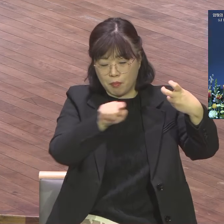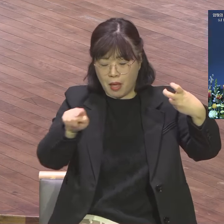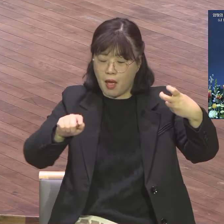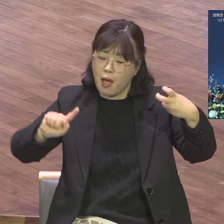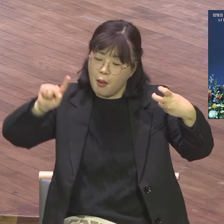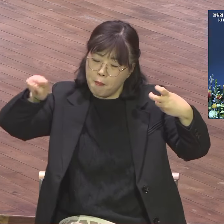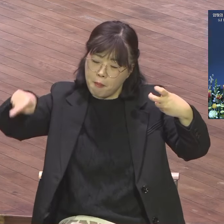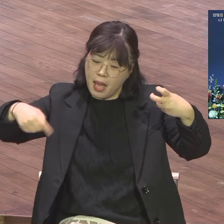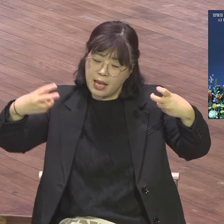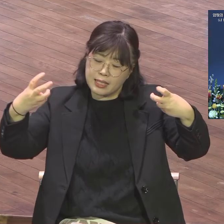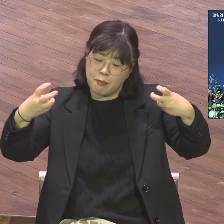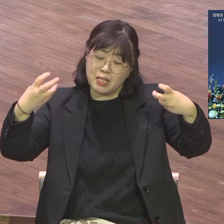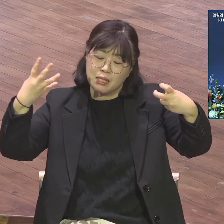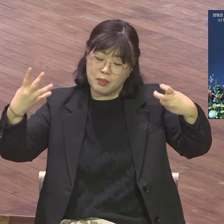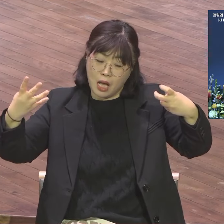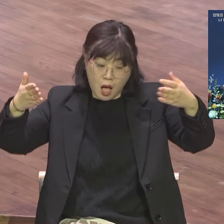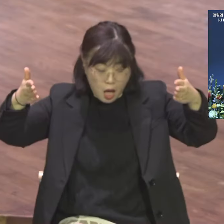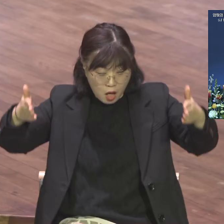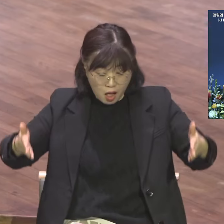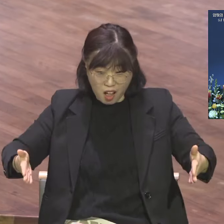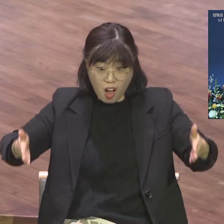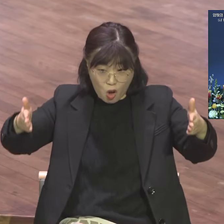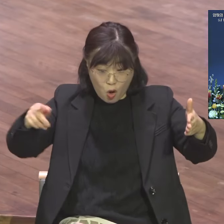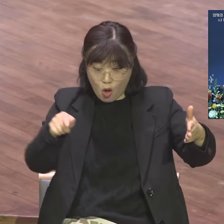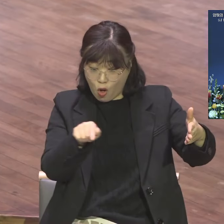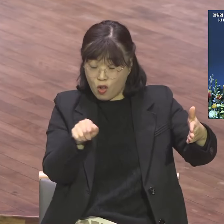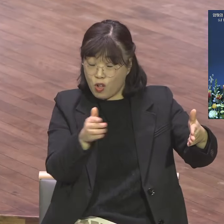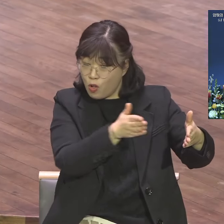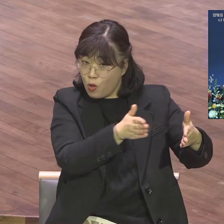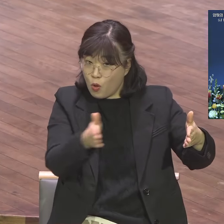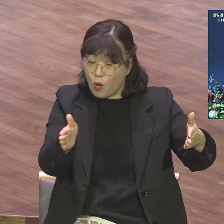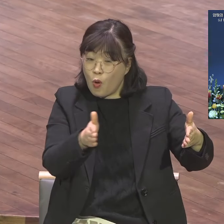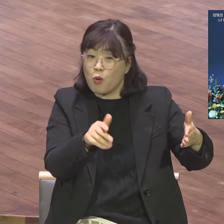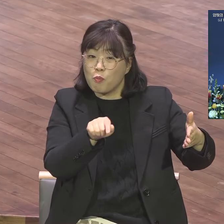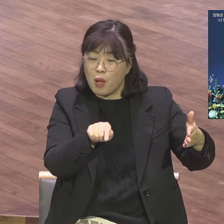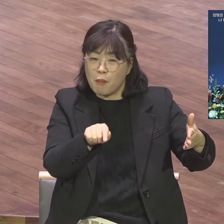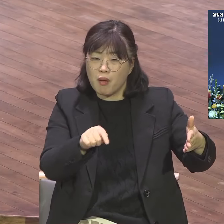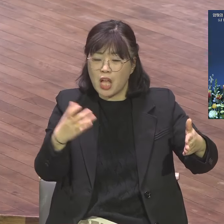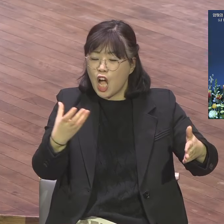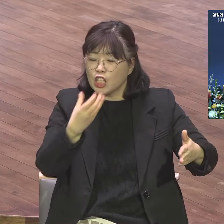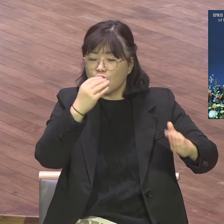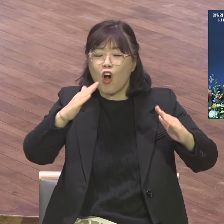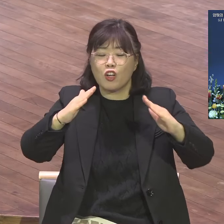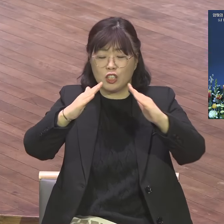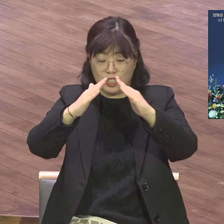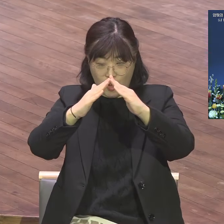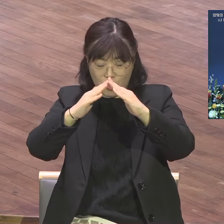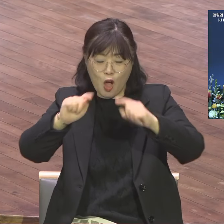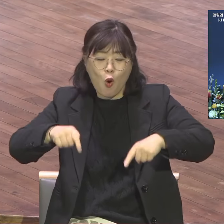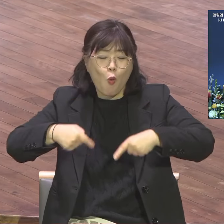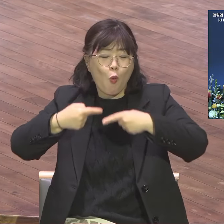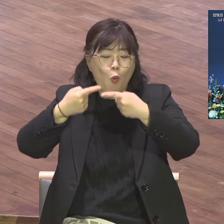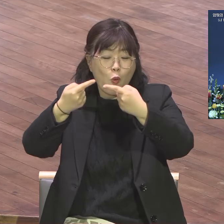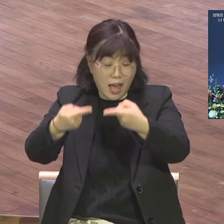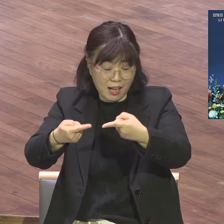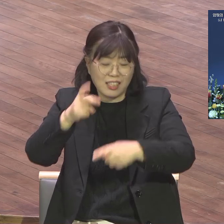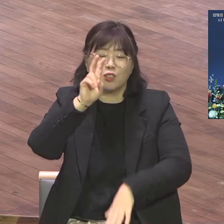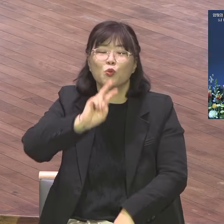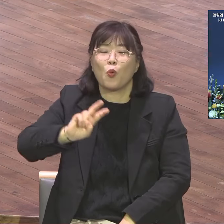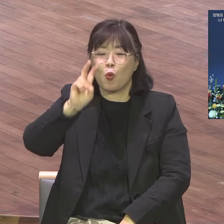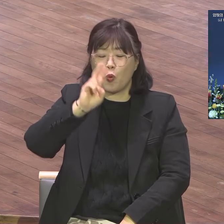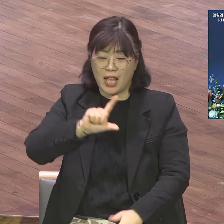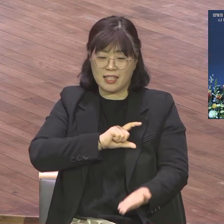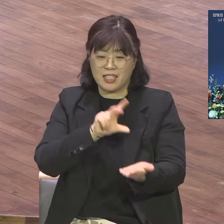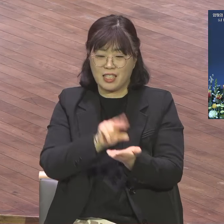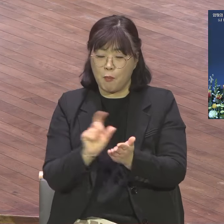134편까지 15편의 시편을 보면 성전에 올라가는 노래, 성전에